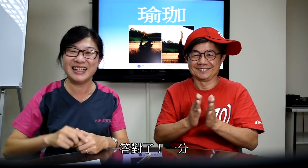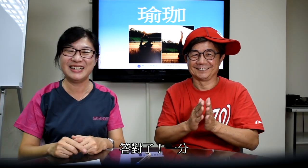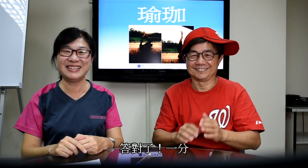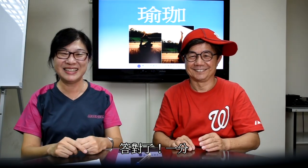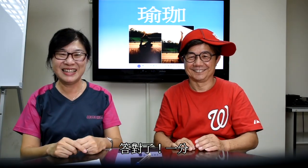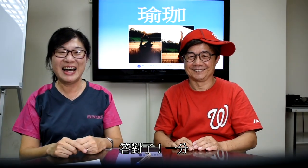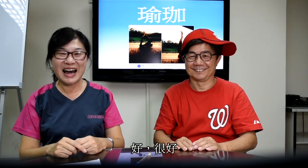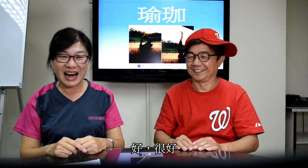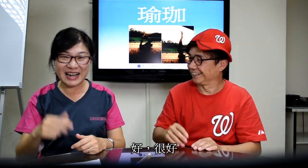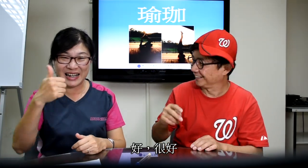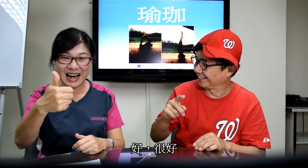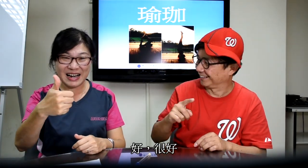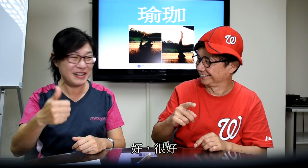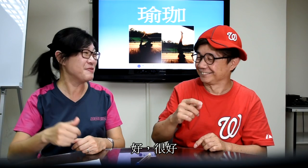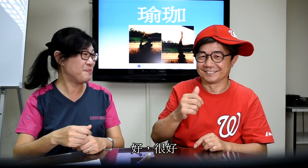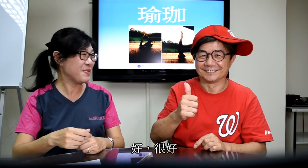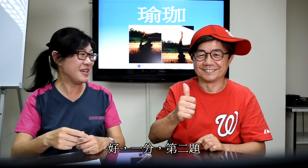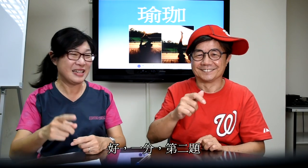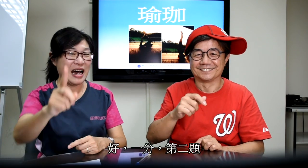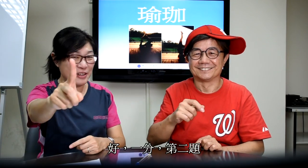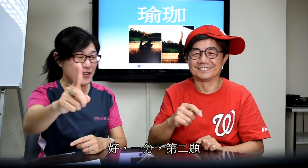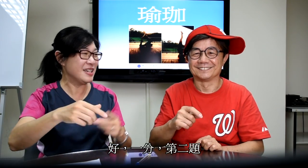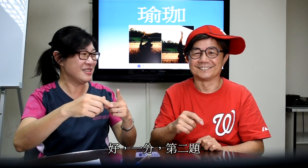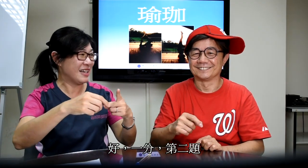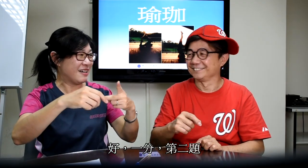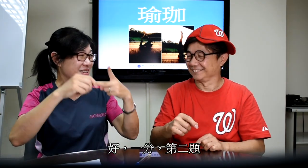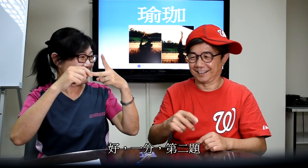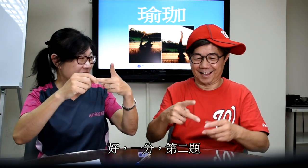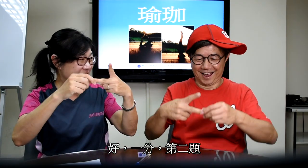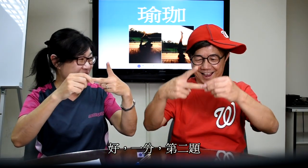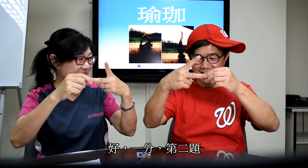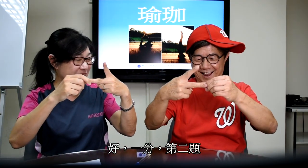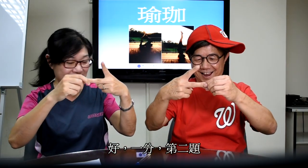分。好，很好，一分。好，第二题。